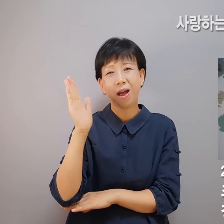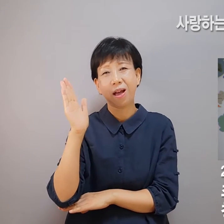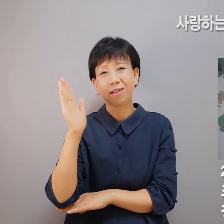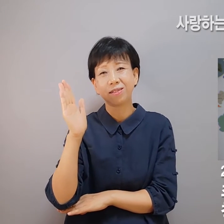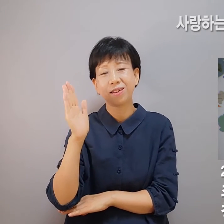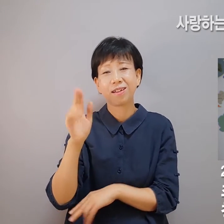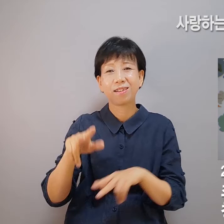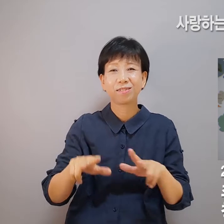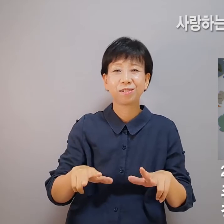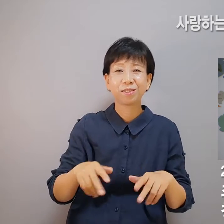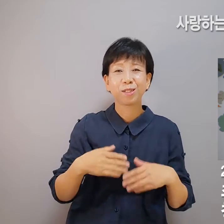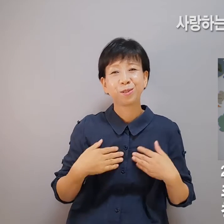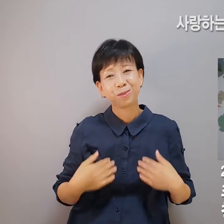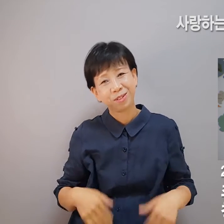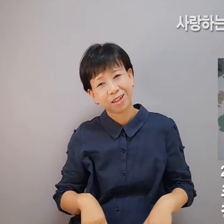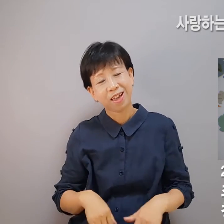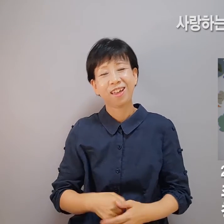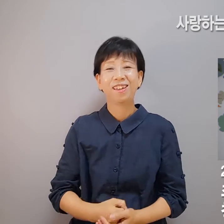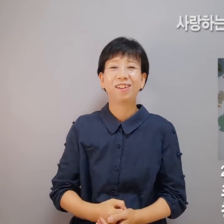네.